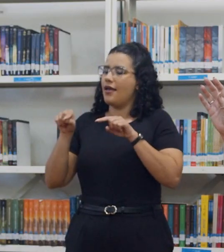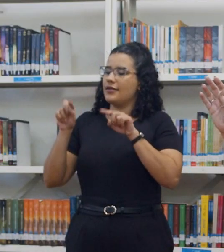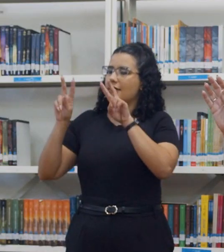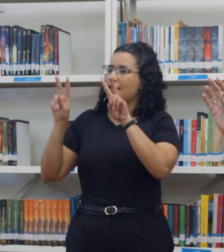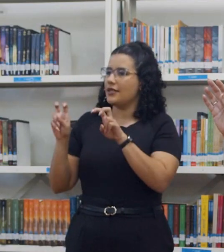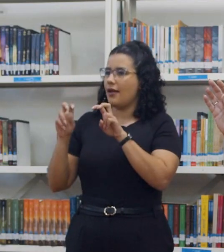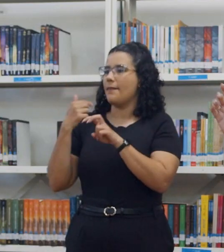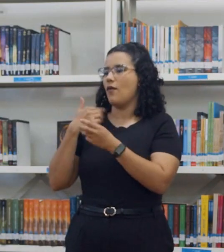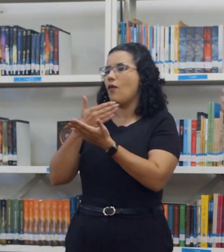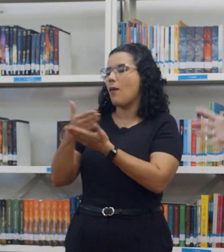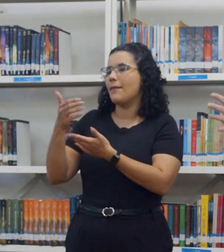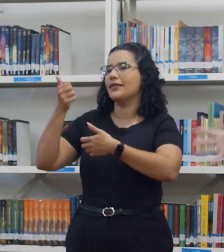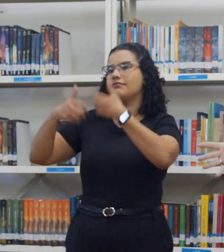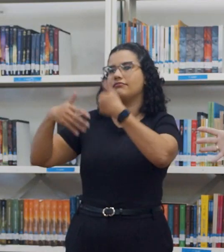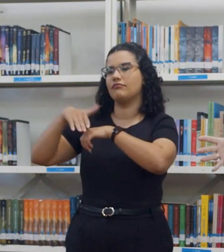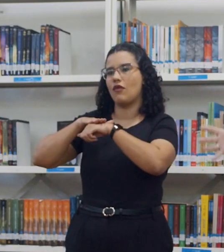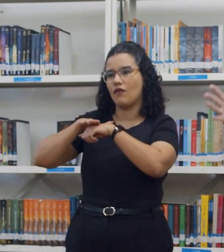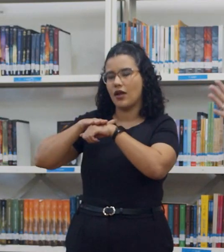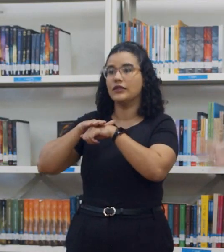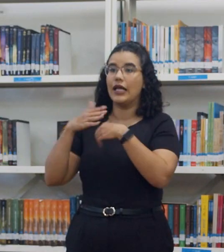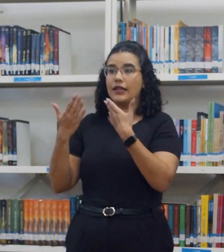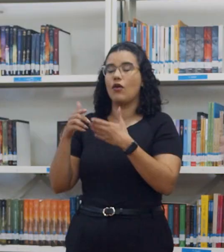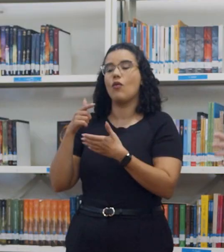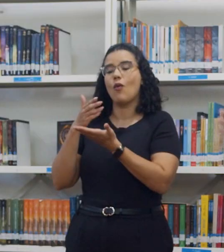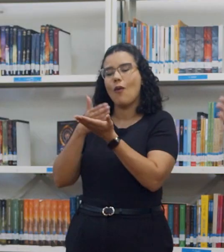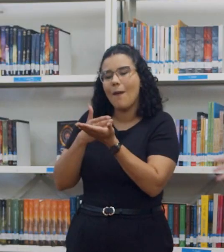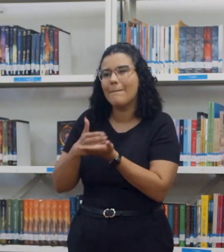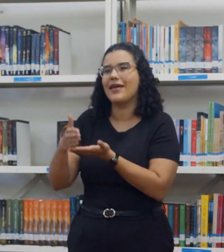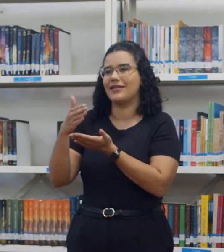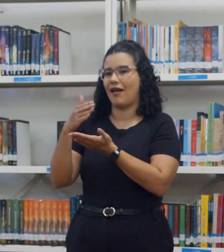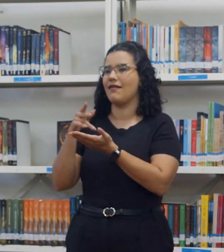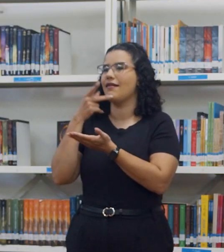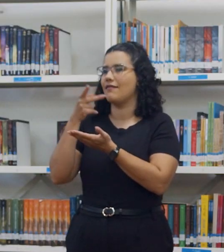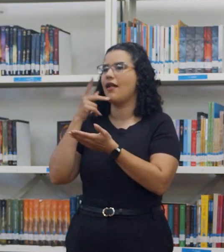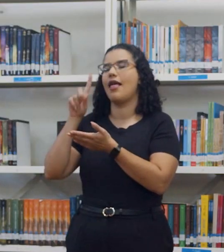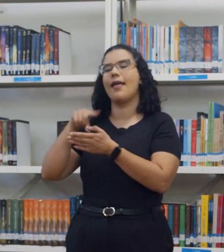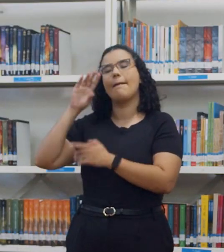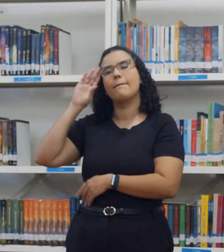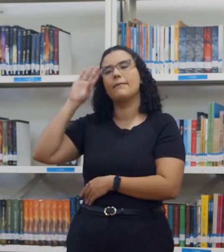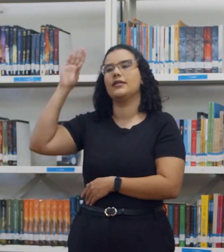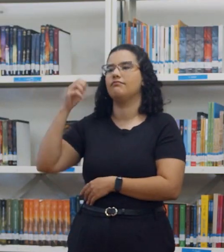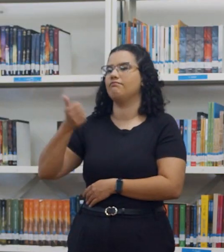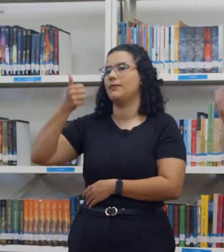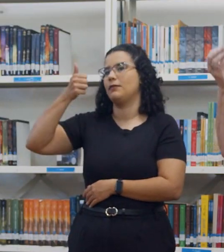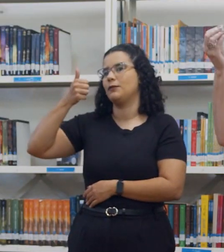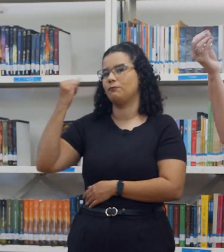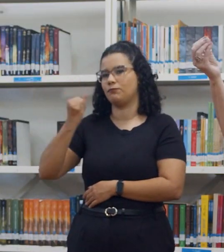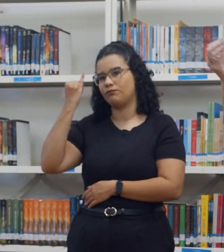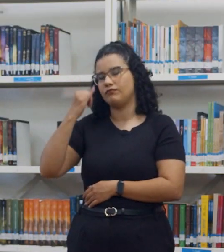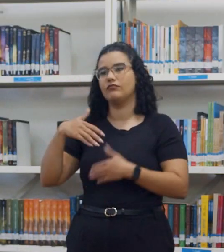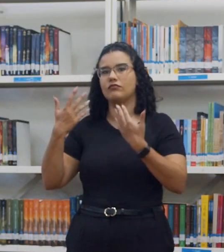eu vou abordar. A abordagem é a primeira parte importante de um roteiro. Tá? Então,